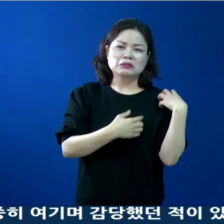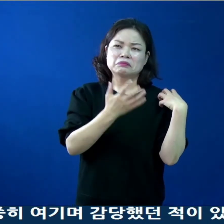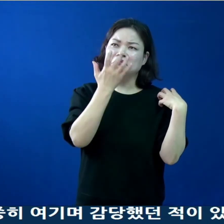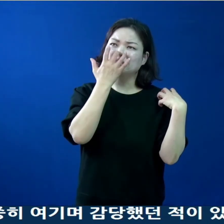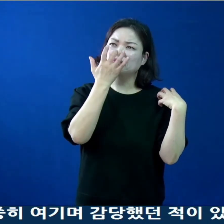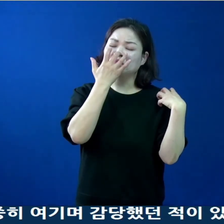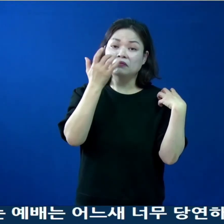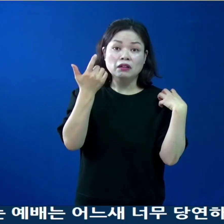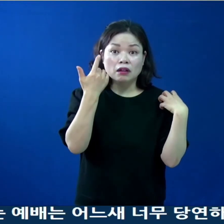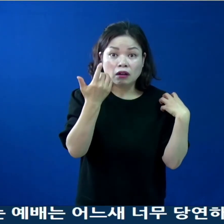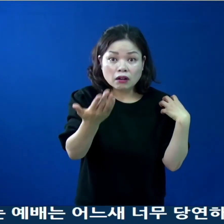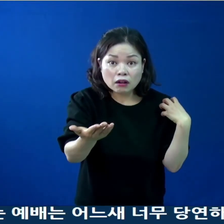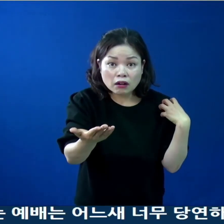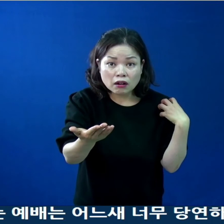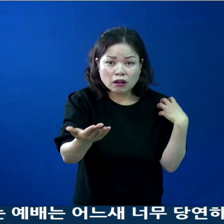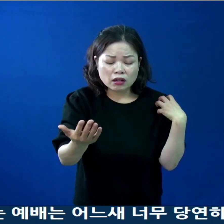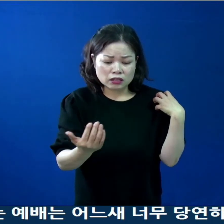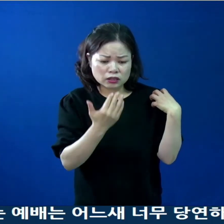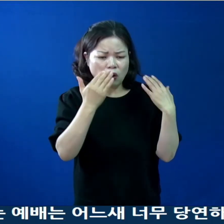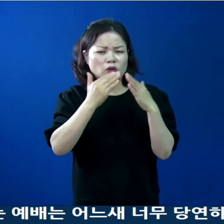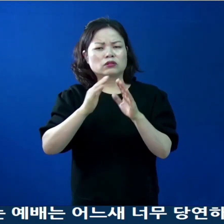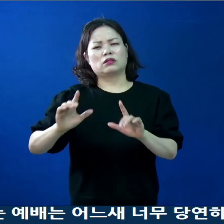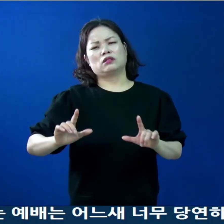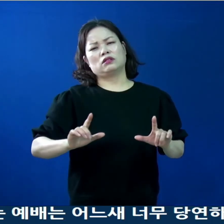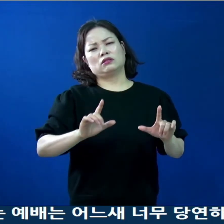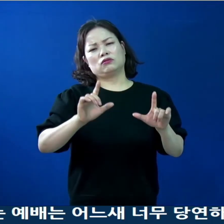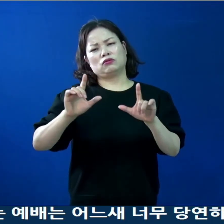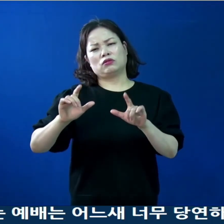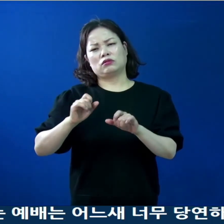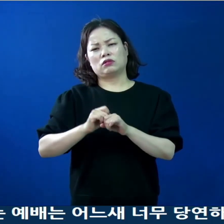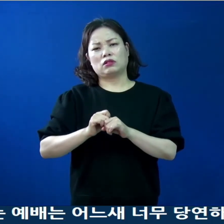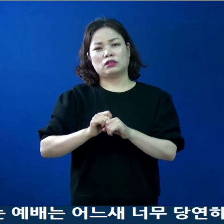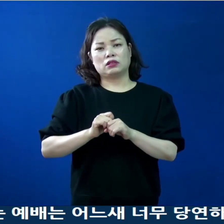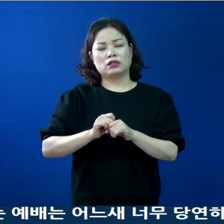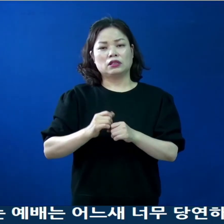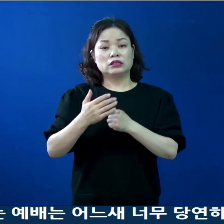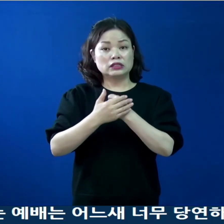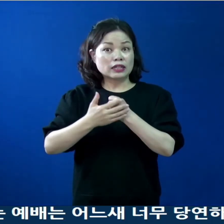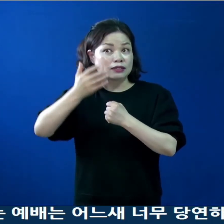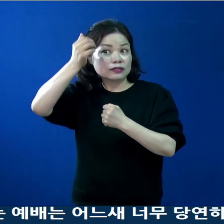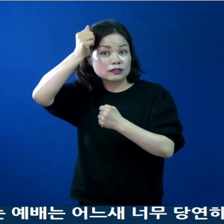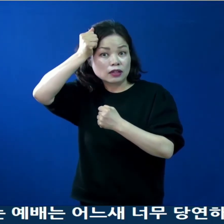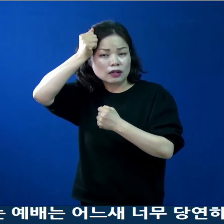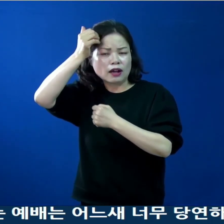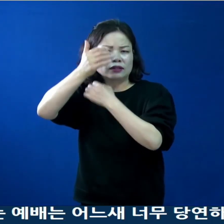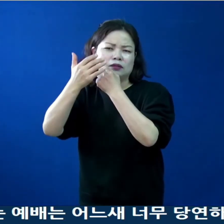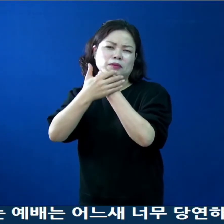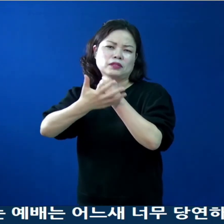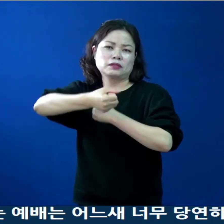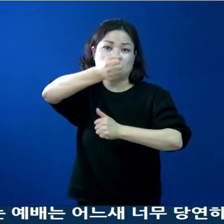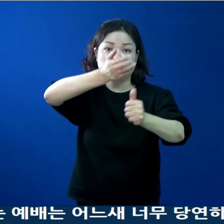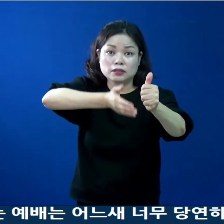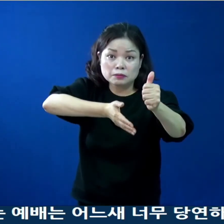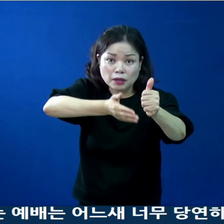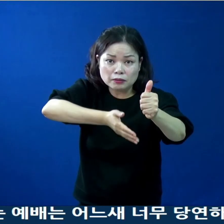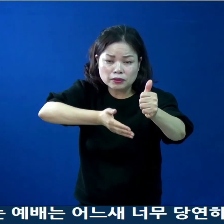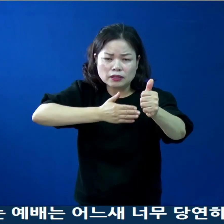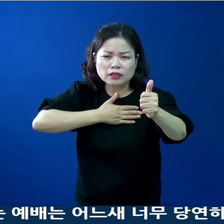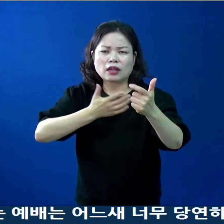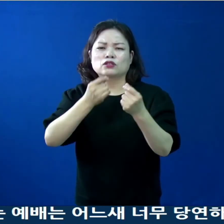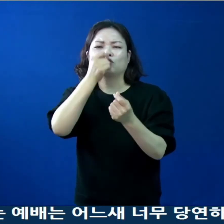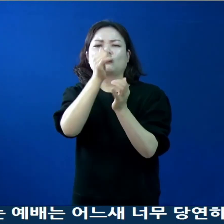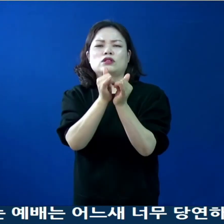않습니까? 성전에서 우리가 받았던 은혜를 기억하게 하시는 하나님의 은혜가 있기를 바랍니다. 나 같은 죄인을